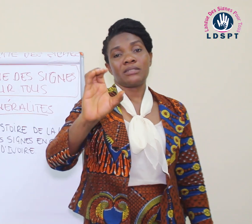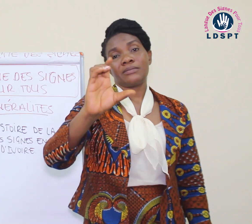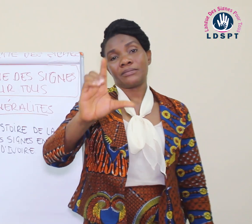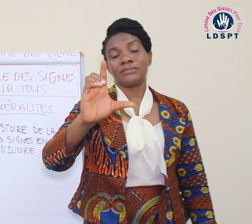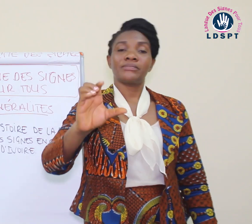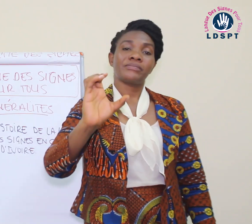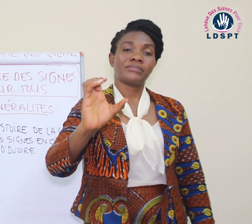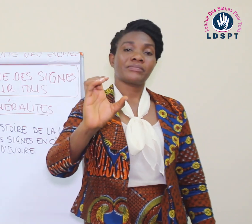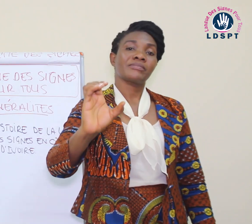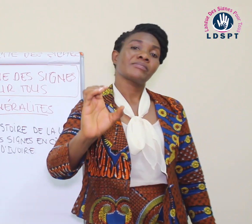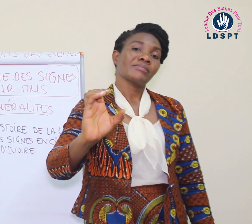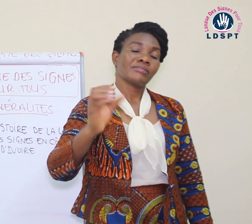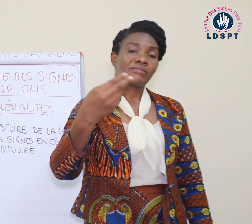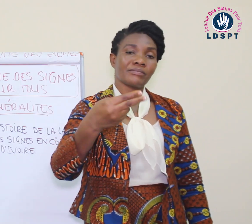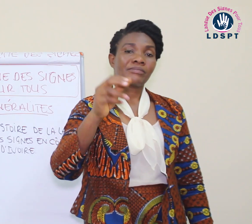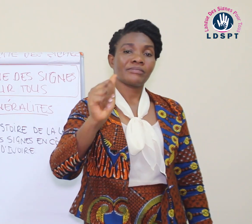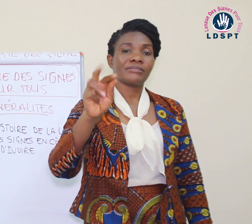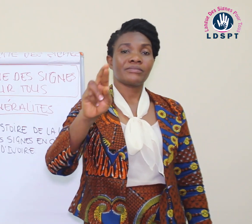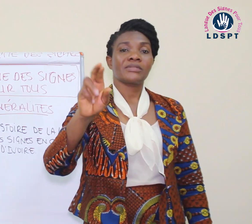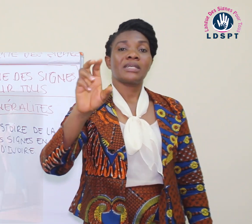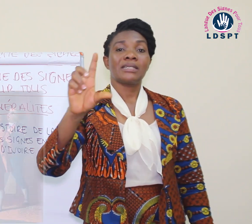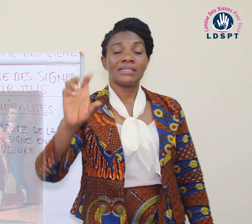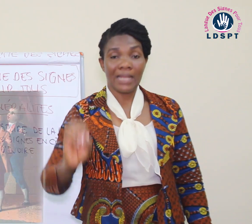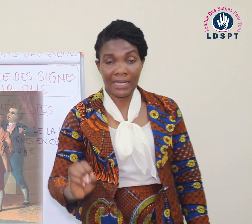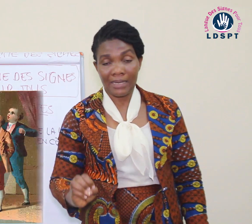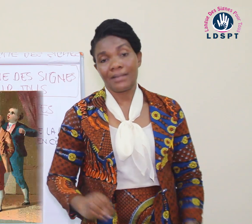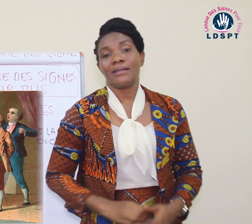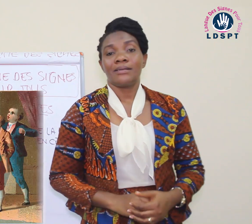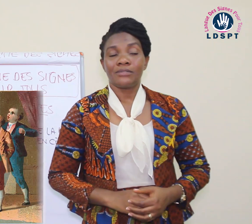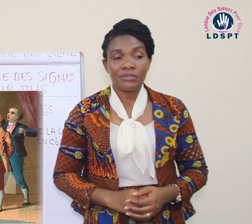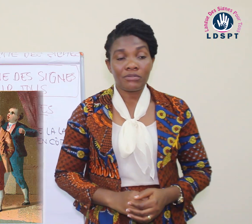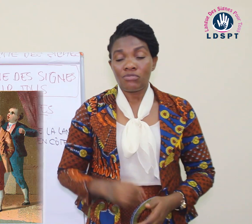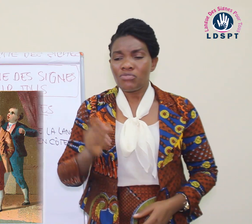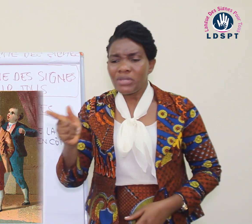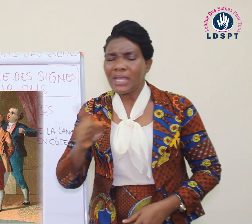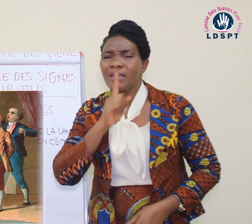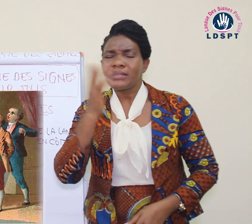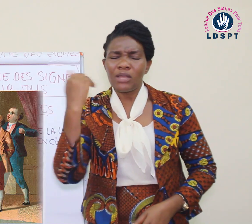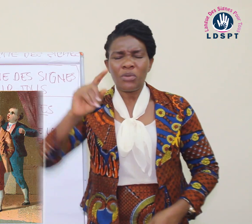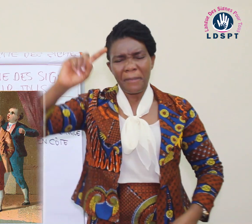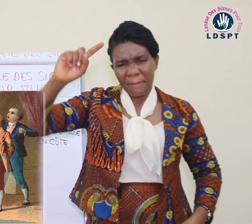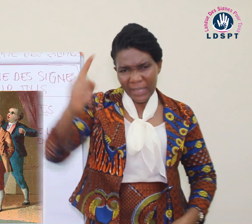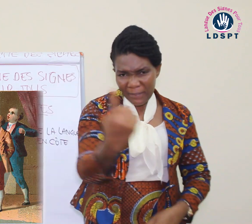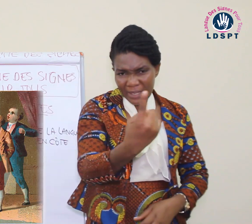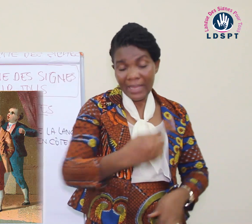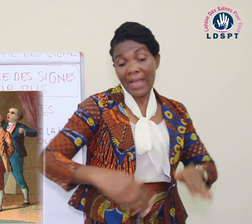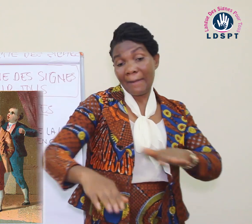1789, est le premier à baser l'enseignement des sourds sur des gestes qui provenaient